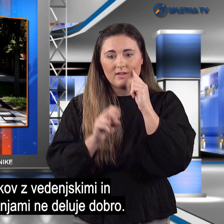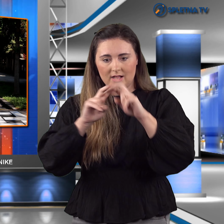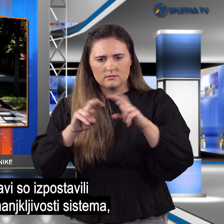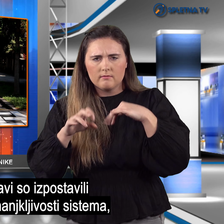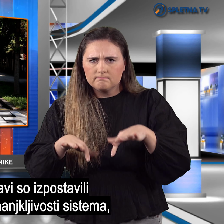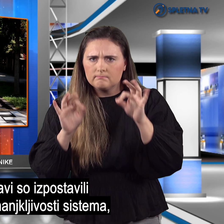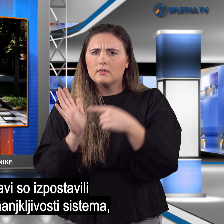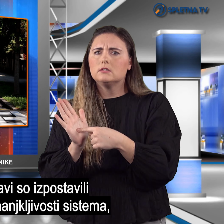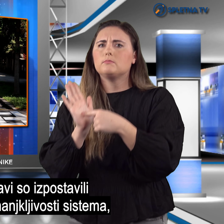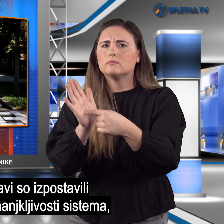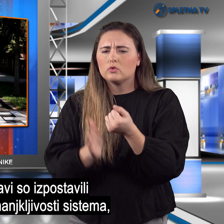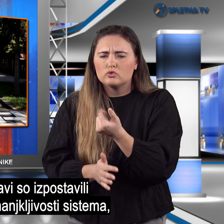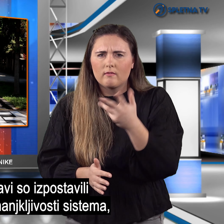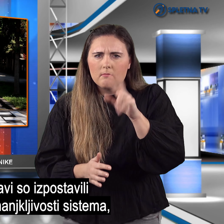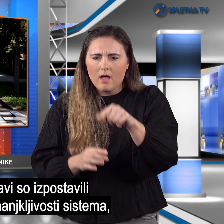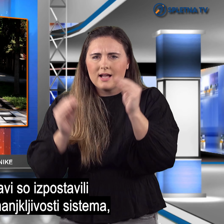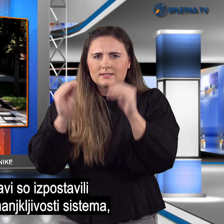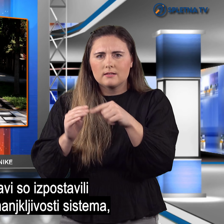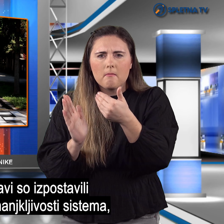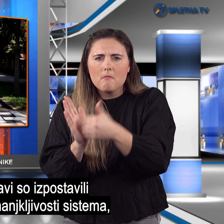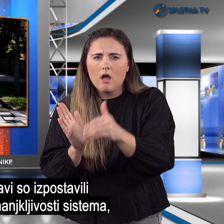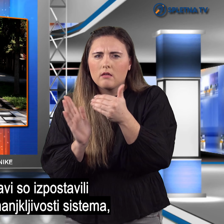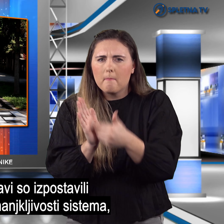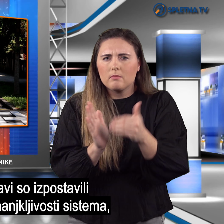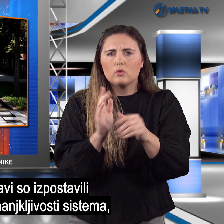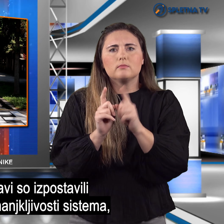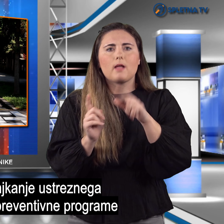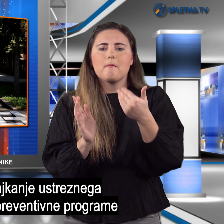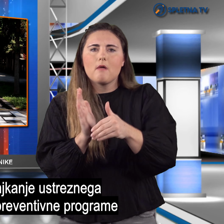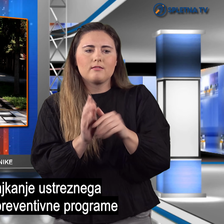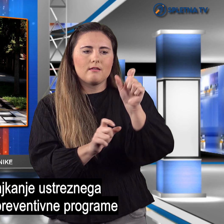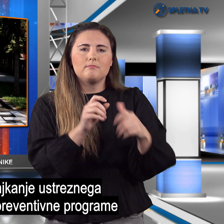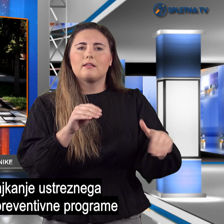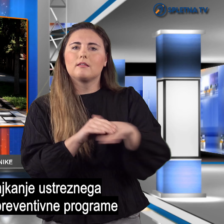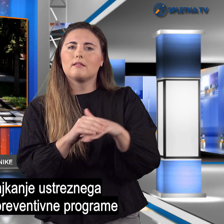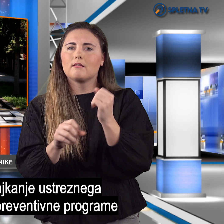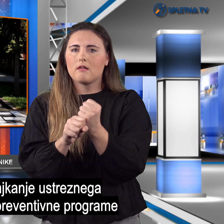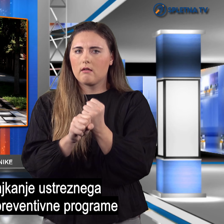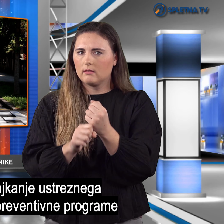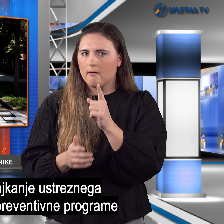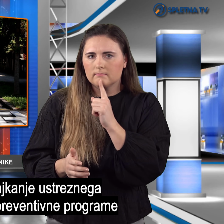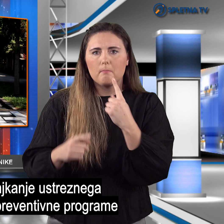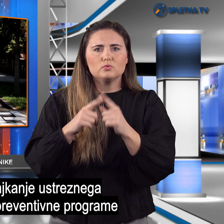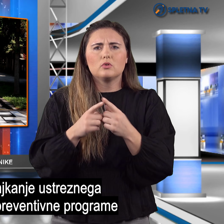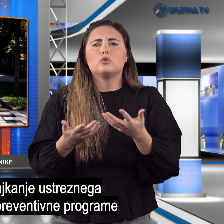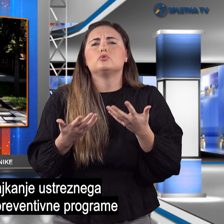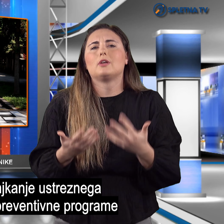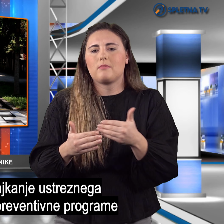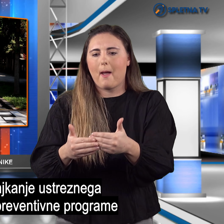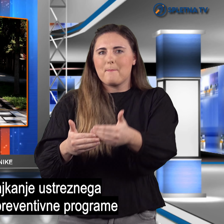V raziskavi so izpostavili številne pomanjkljivosti sistema, tudi pomanjkanje ustreznega kadra, šibke preventivne programe